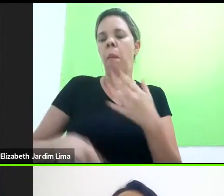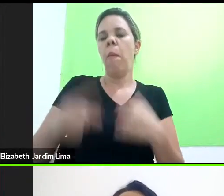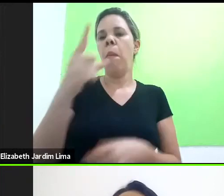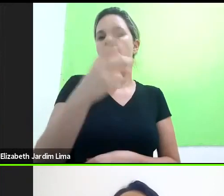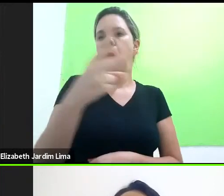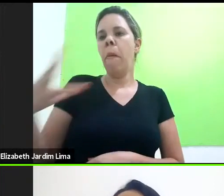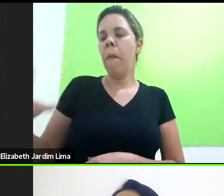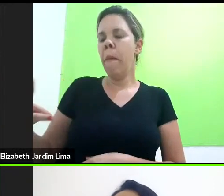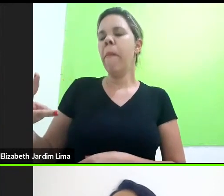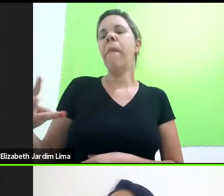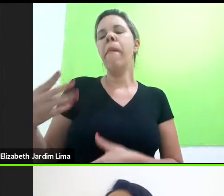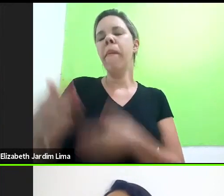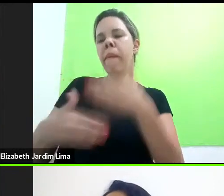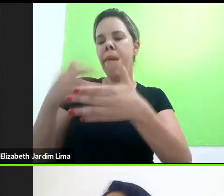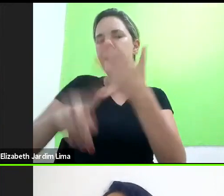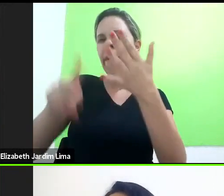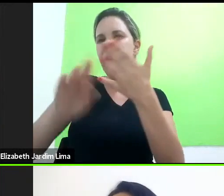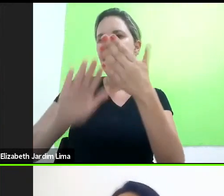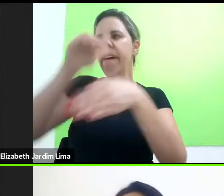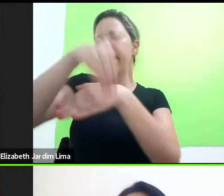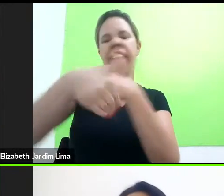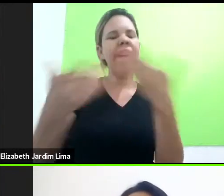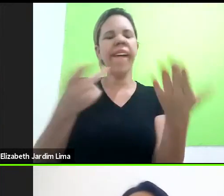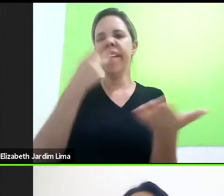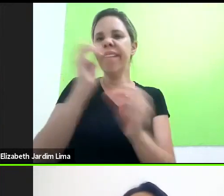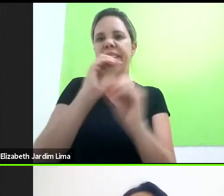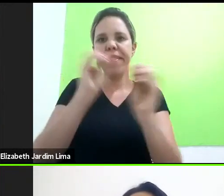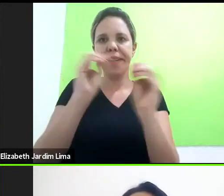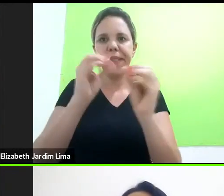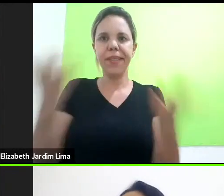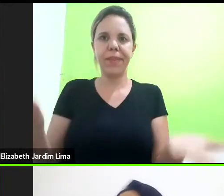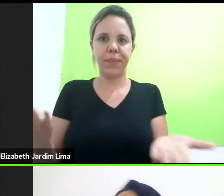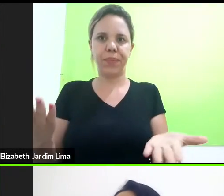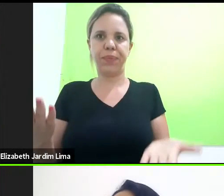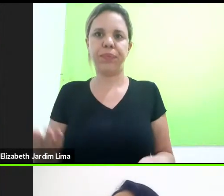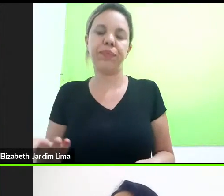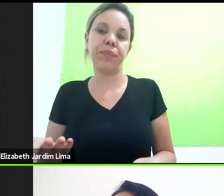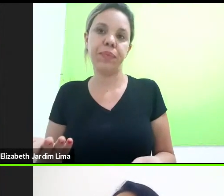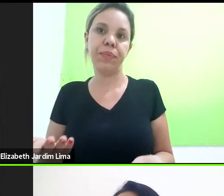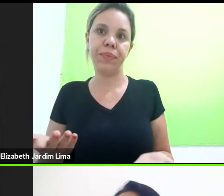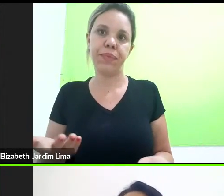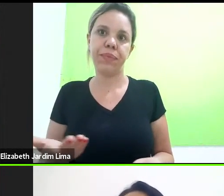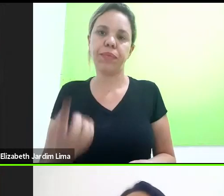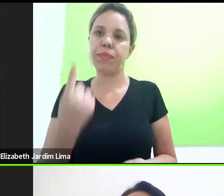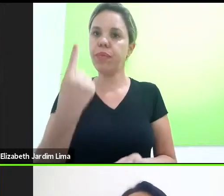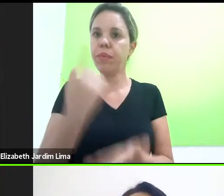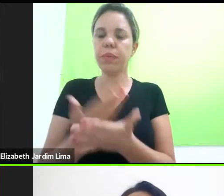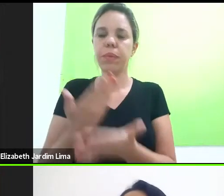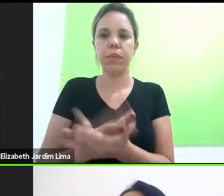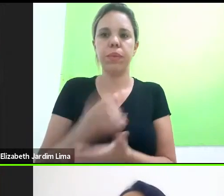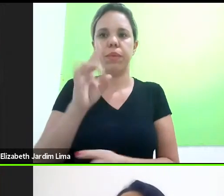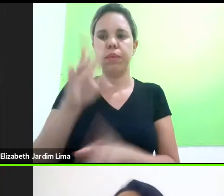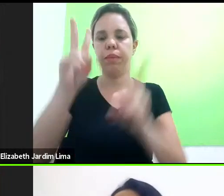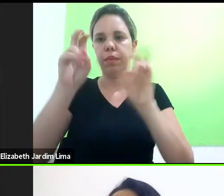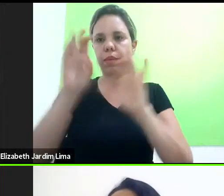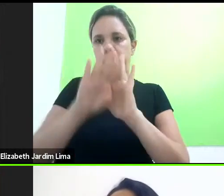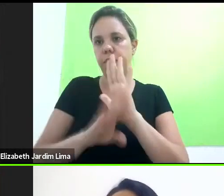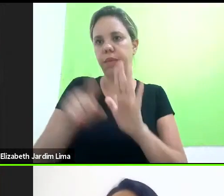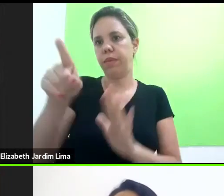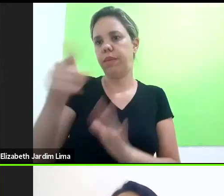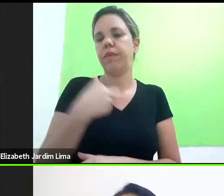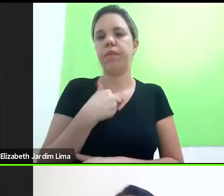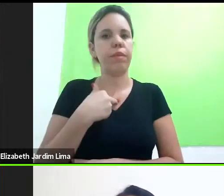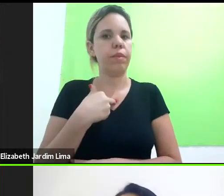232. Tem uns que nem tocam nisso, né? Pelo menos uma aula, né, sobre a temática. E se você não puder